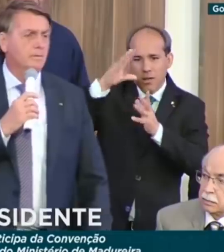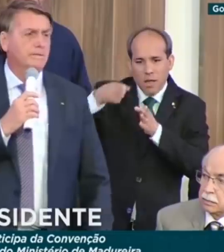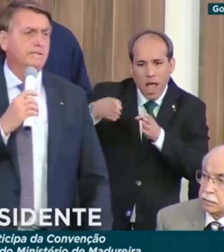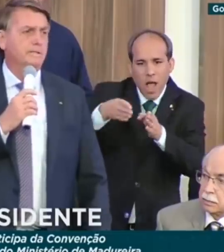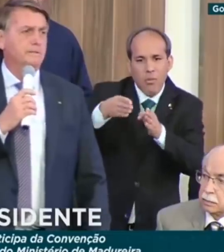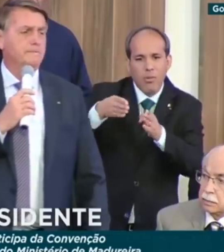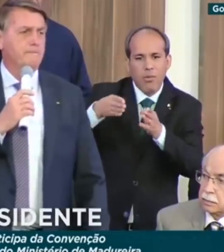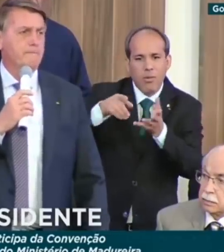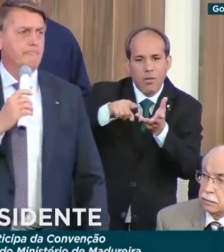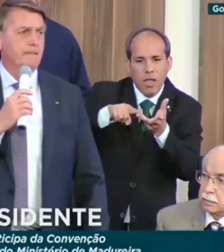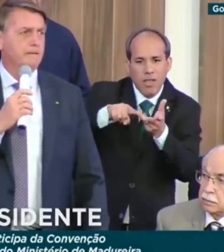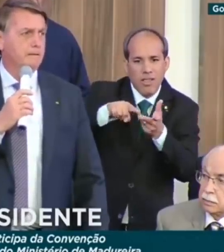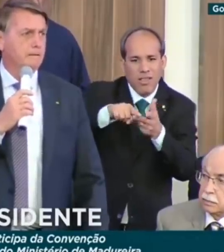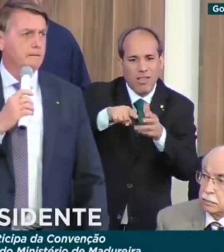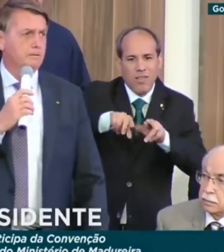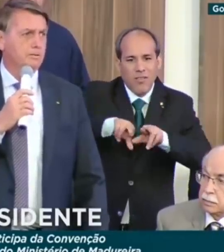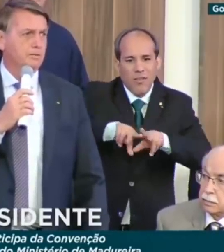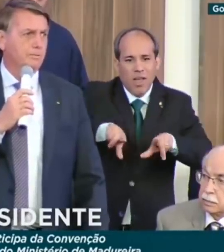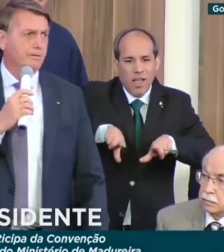Aconteceu,